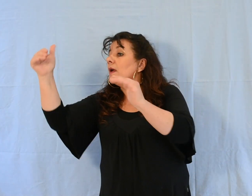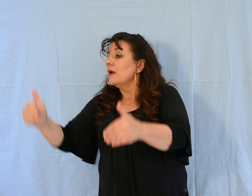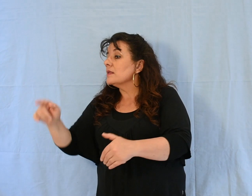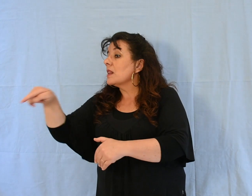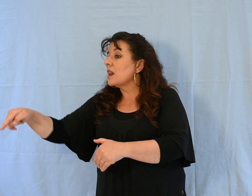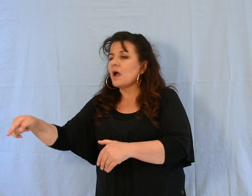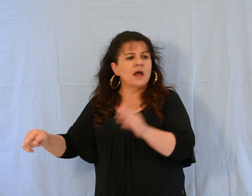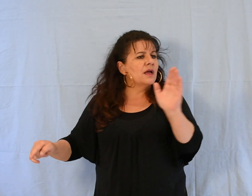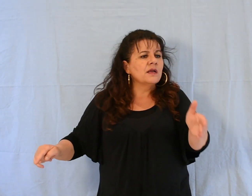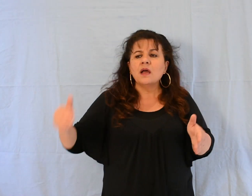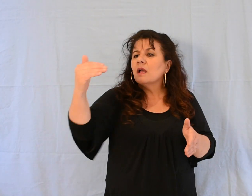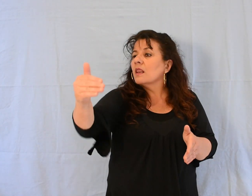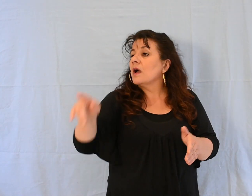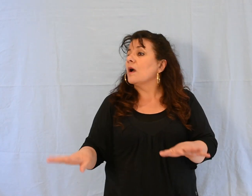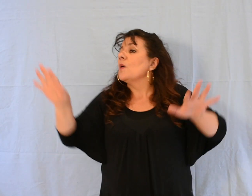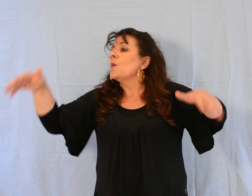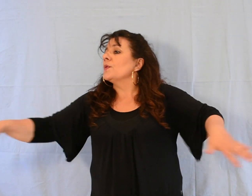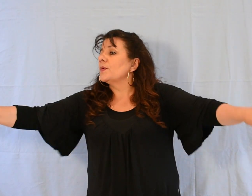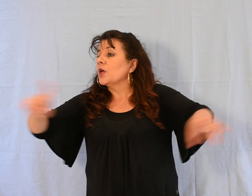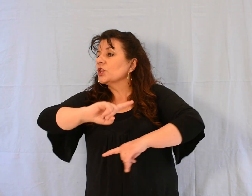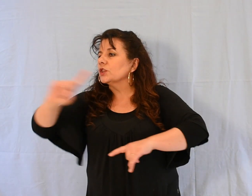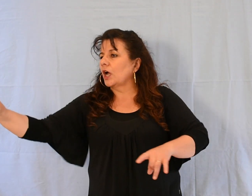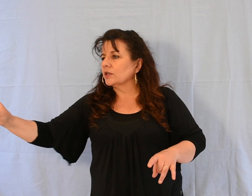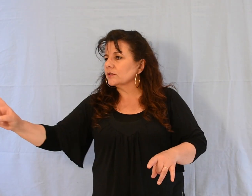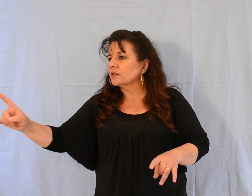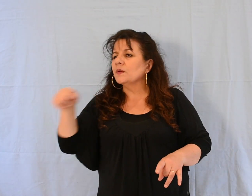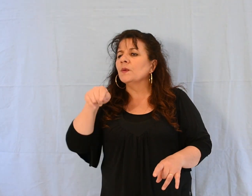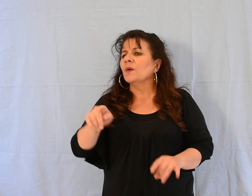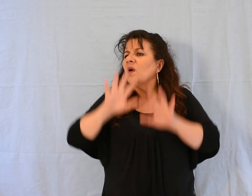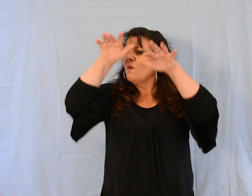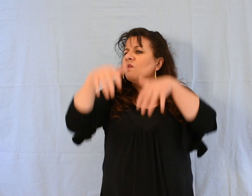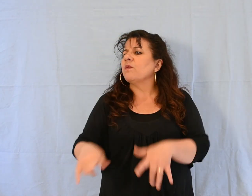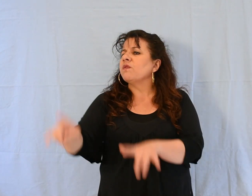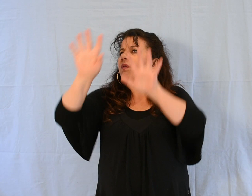tu n'iras pas plus loin. Ici s'arrête l'orgueil de tes flots.